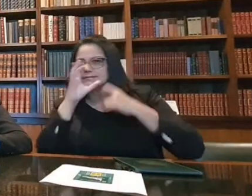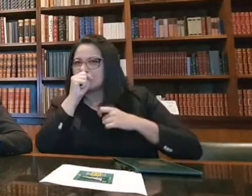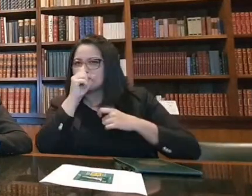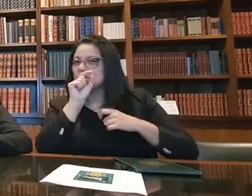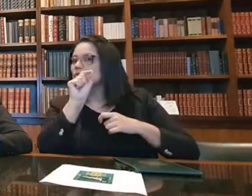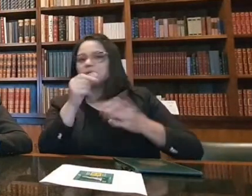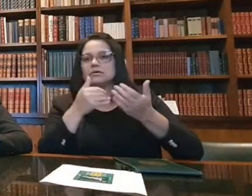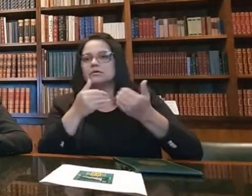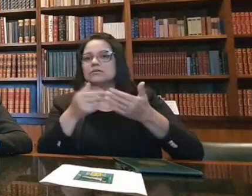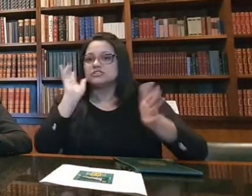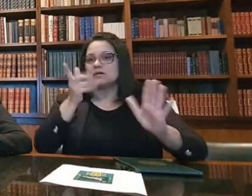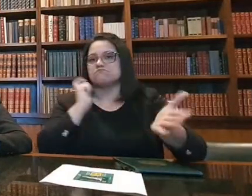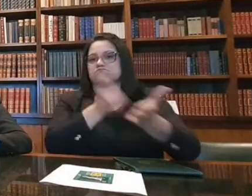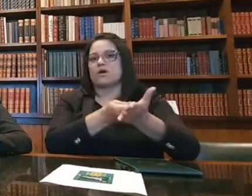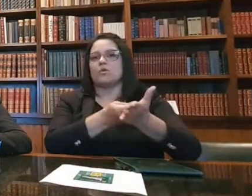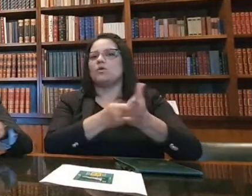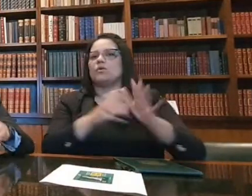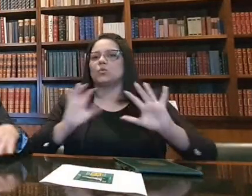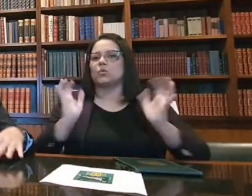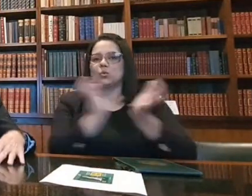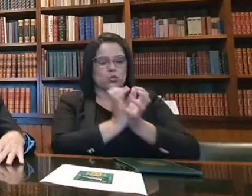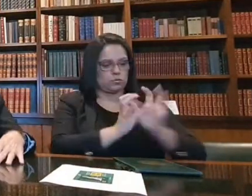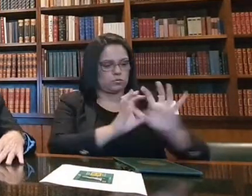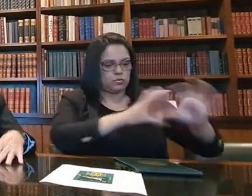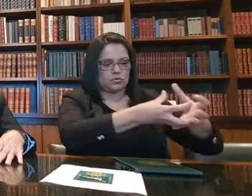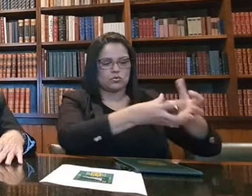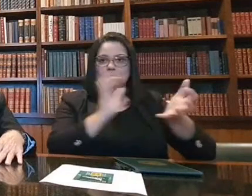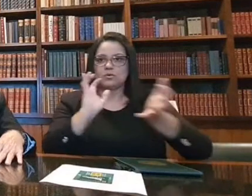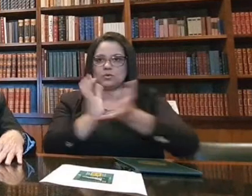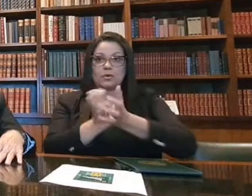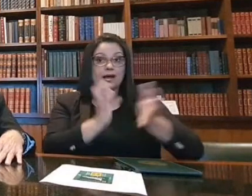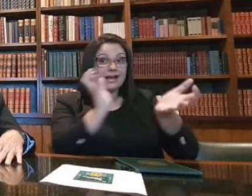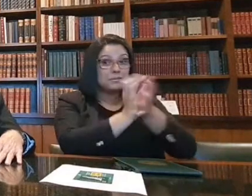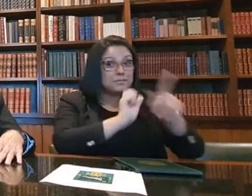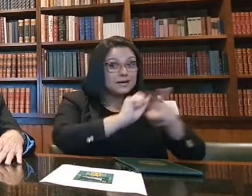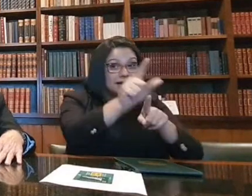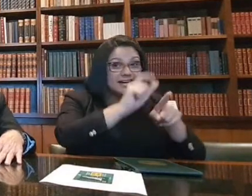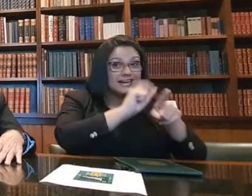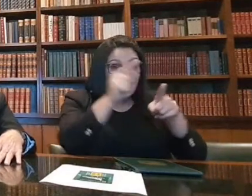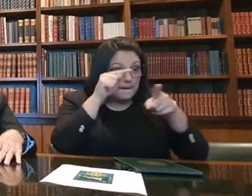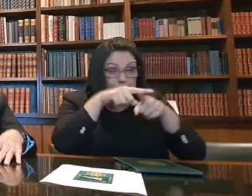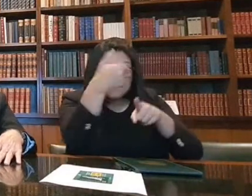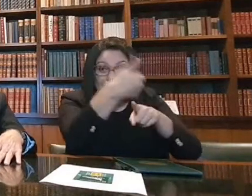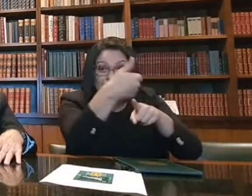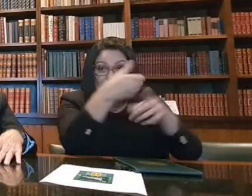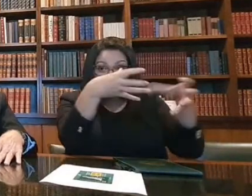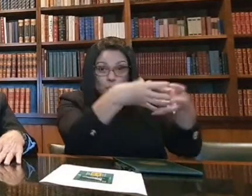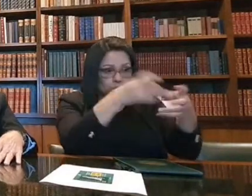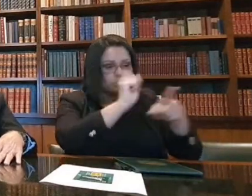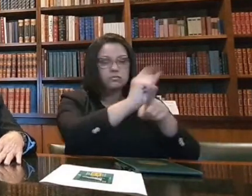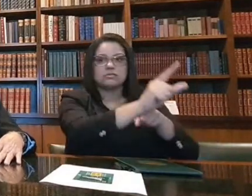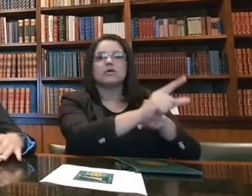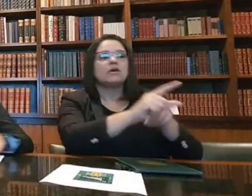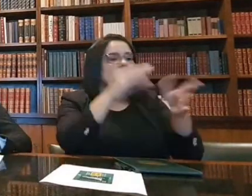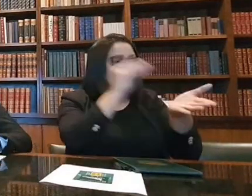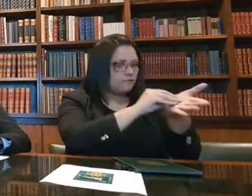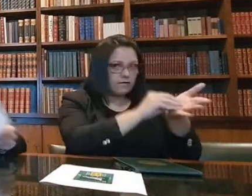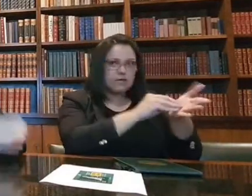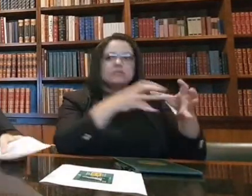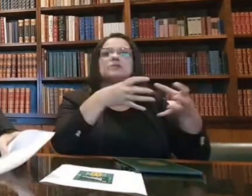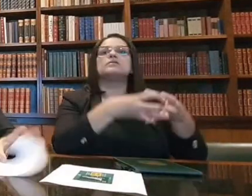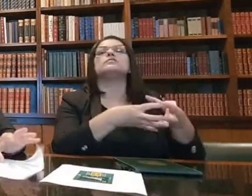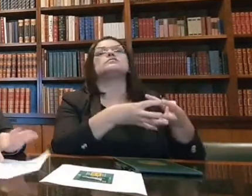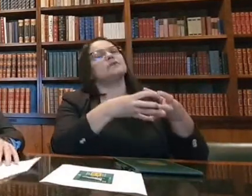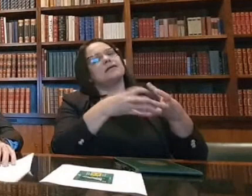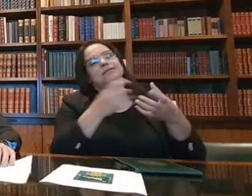voltamos a pagar mais um lote da parcela um nós estamos recebendo agora do ministério da cidadania então